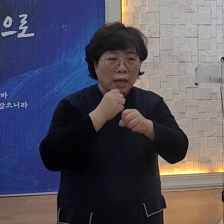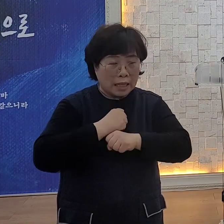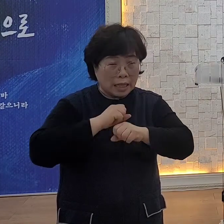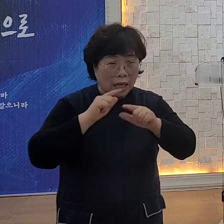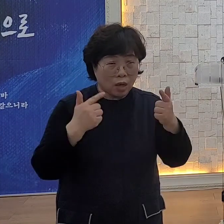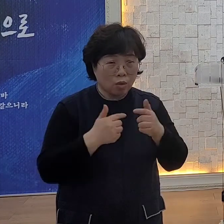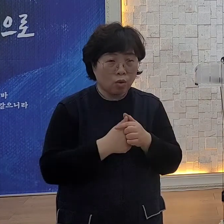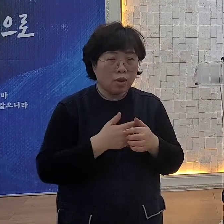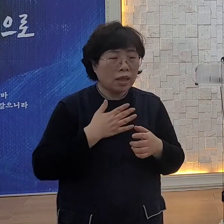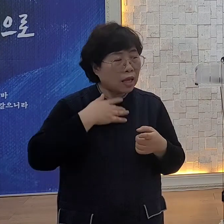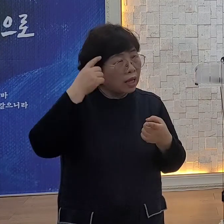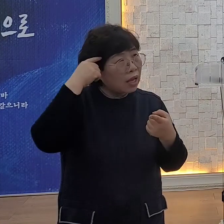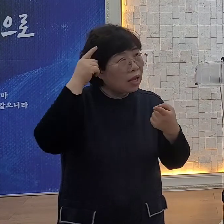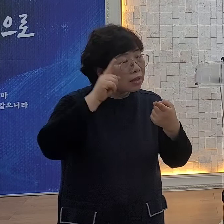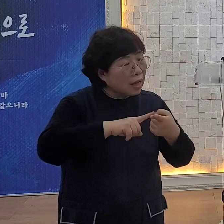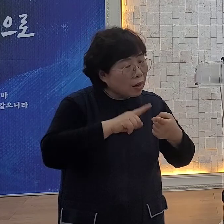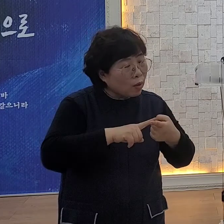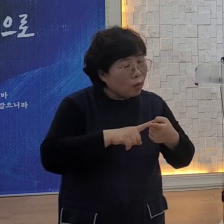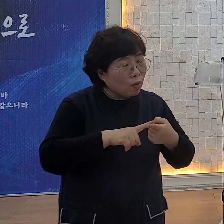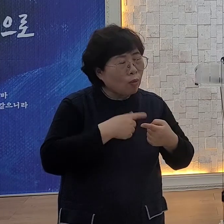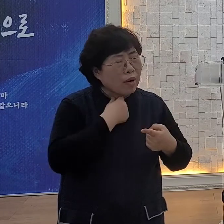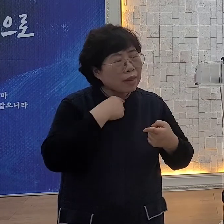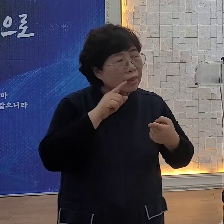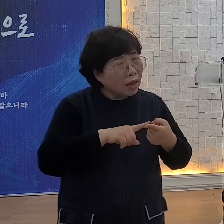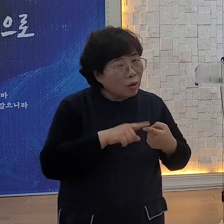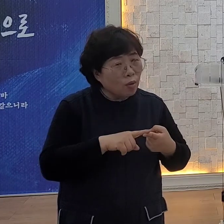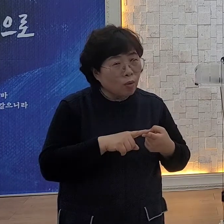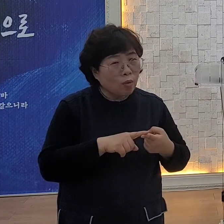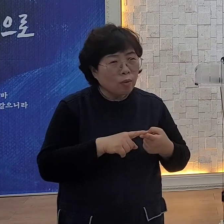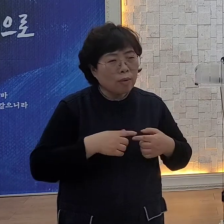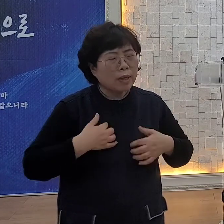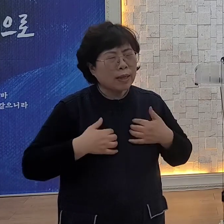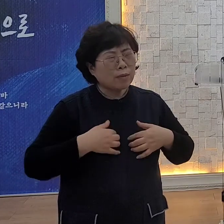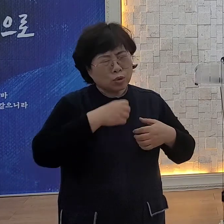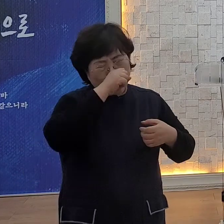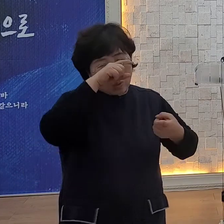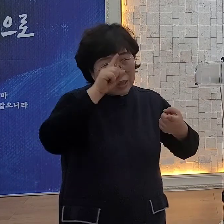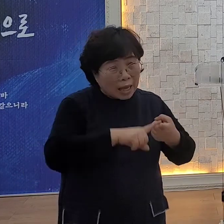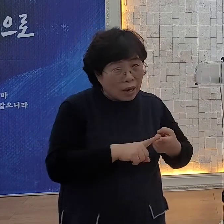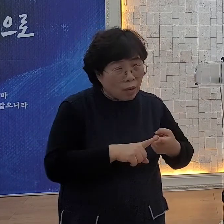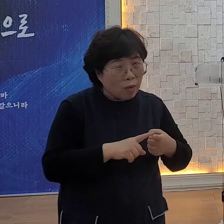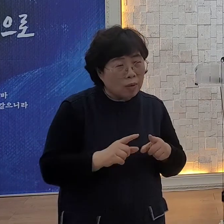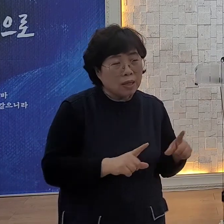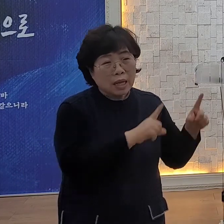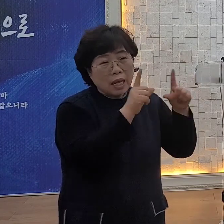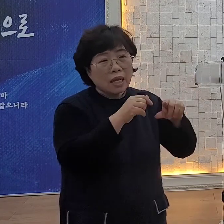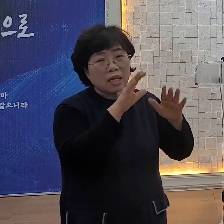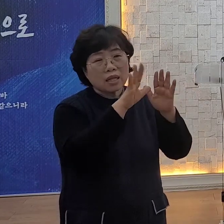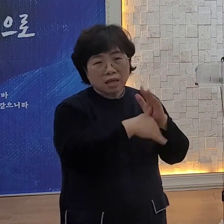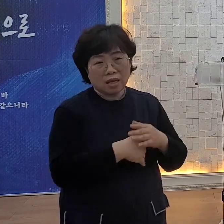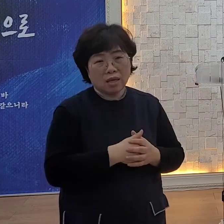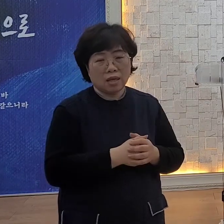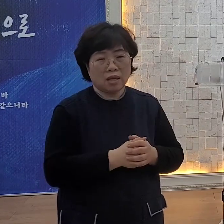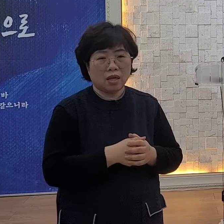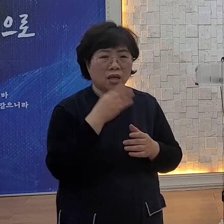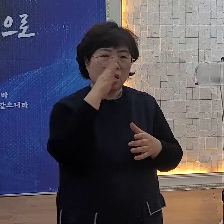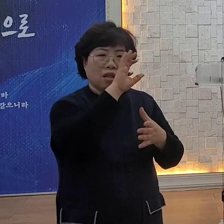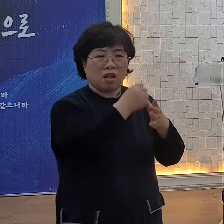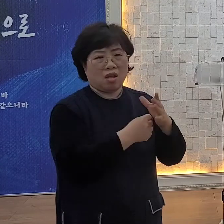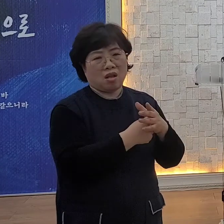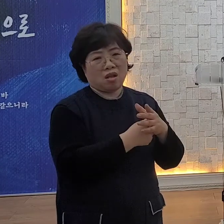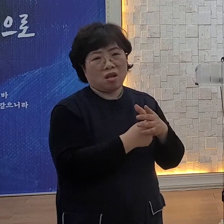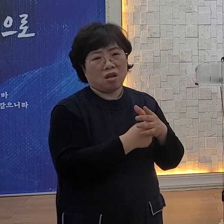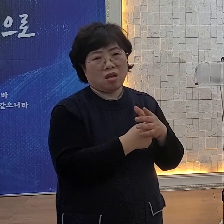산다고요? 자기 소견에 오른 대로, 자기 하고 싶은 대로, 자기 기분대로 산다는 거예요. 이게 타락이다라는